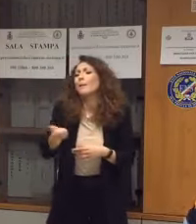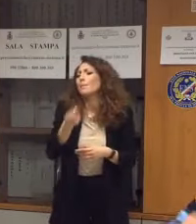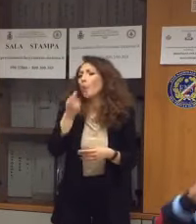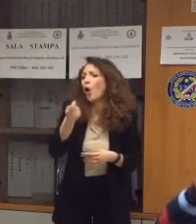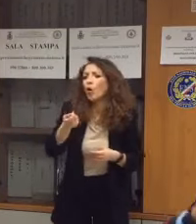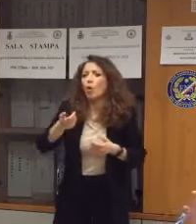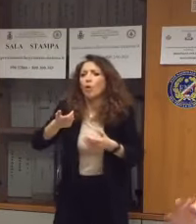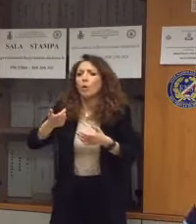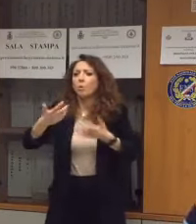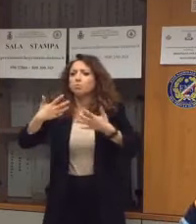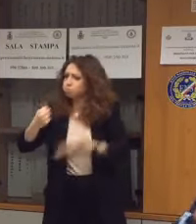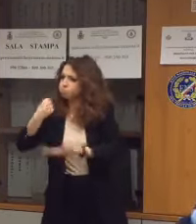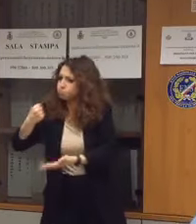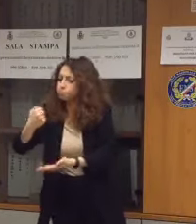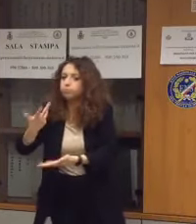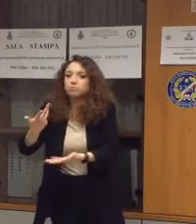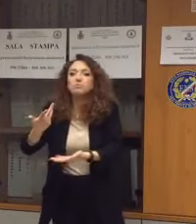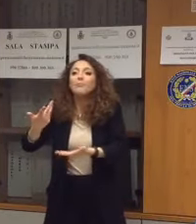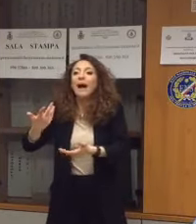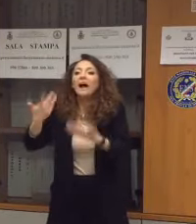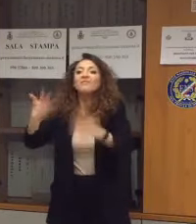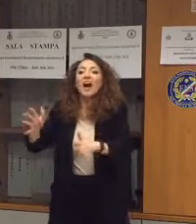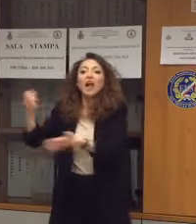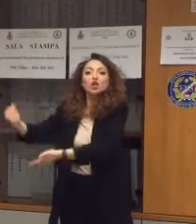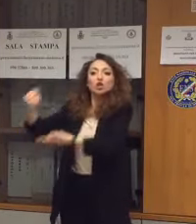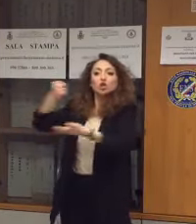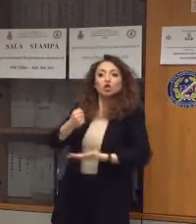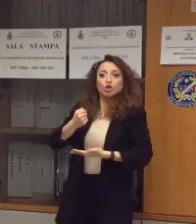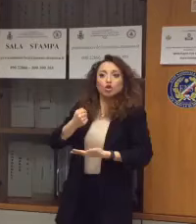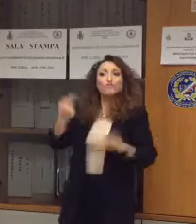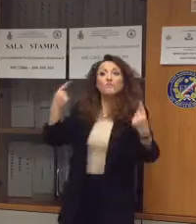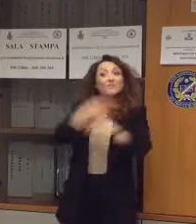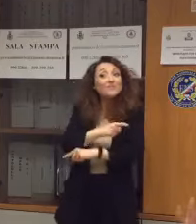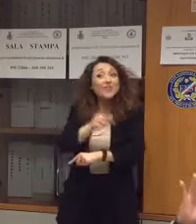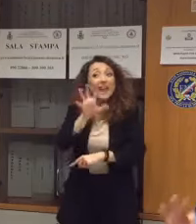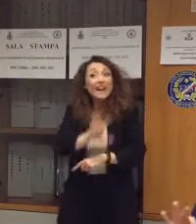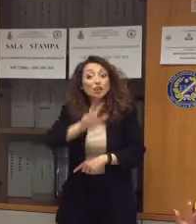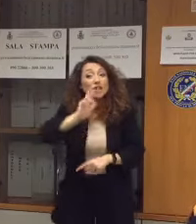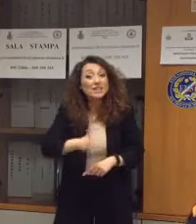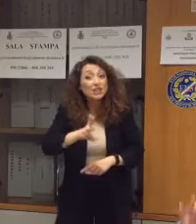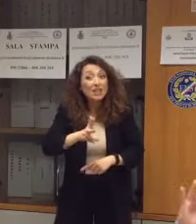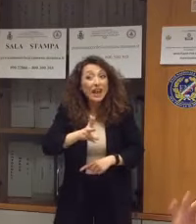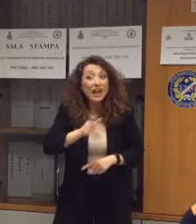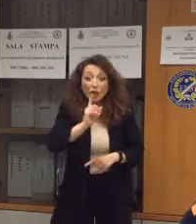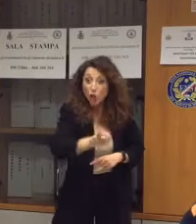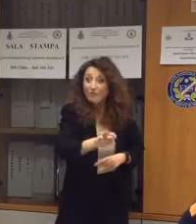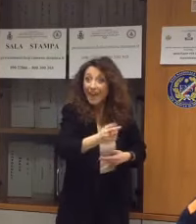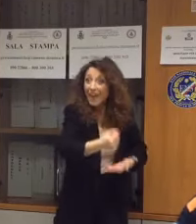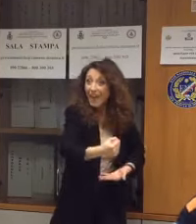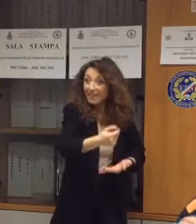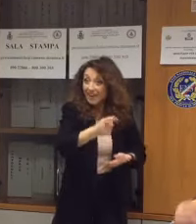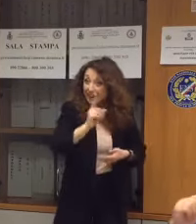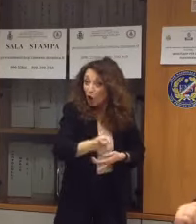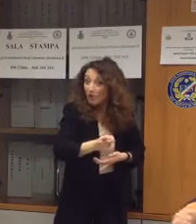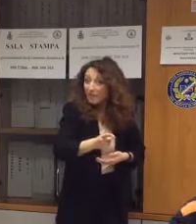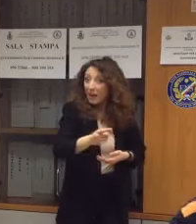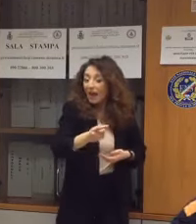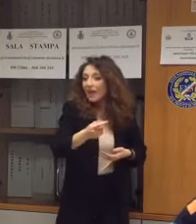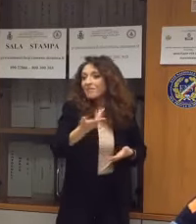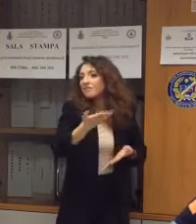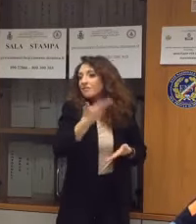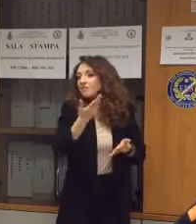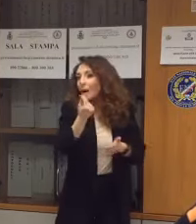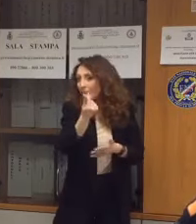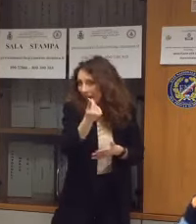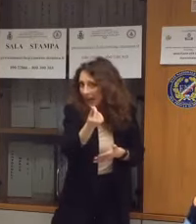mandato. La regione siciliana, sappiate che di quello che ci doveva mandare ci ha semplicemente mandato, non in termini di cassa,